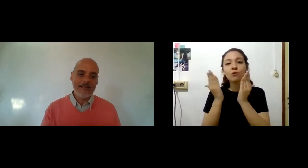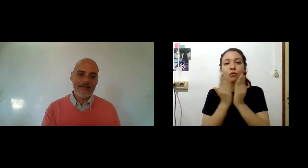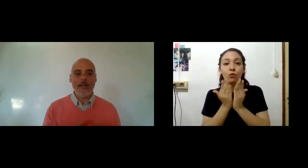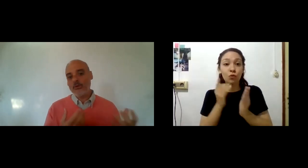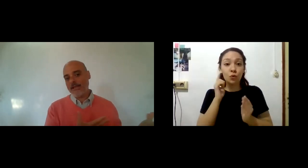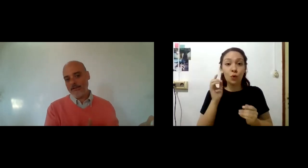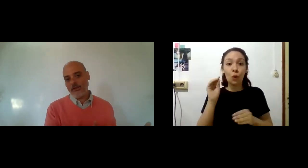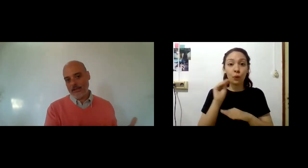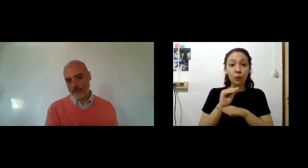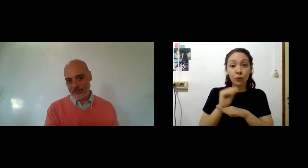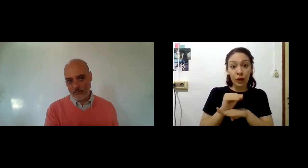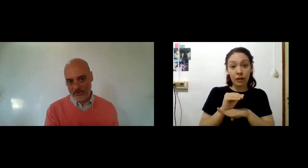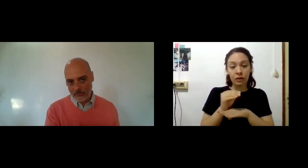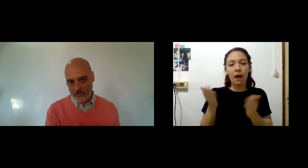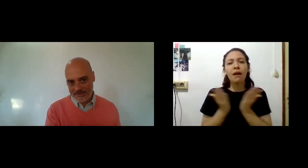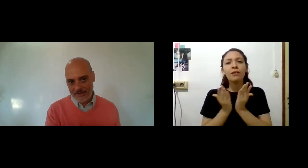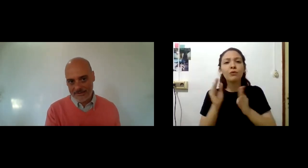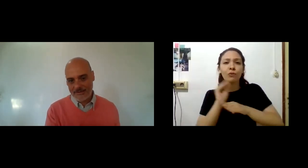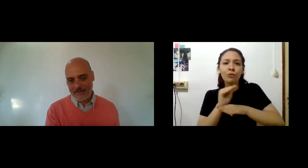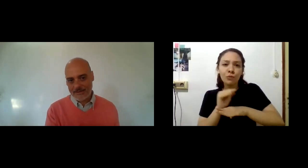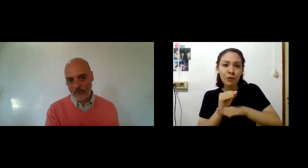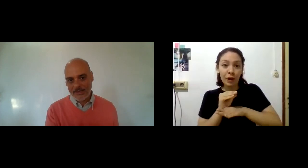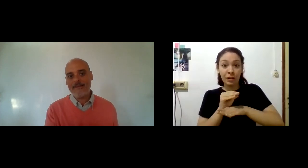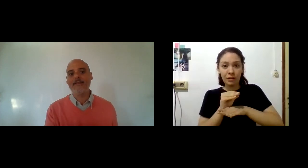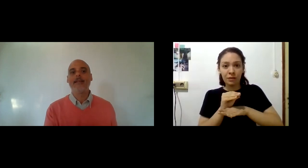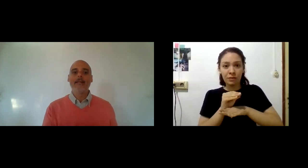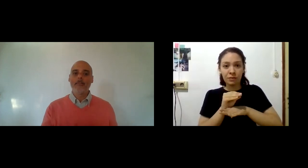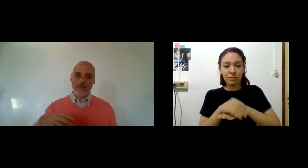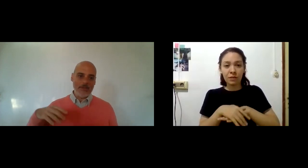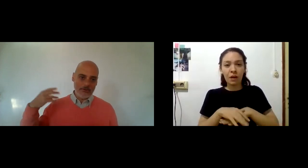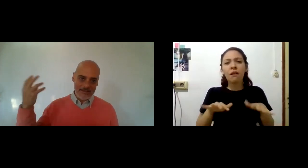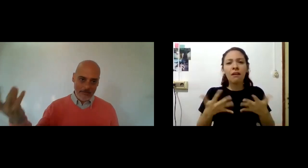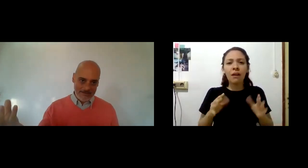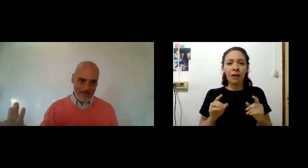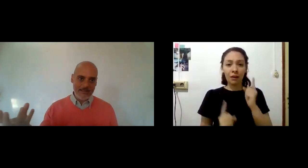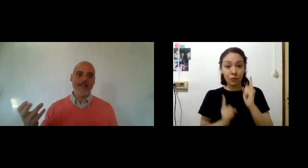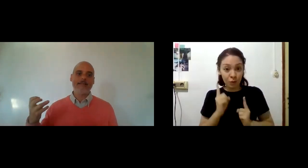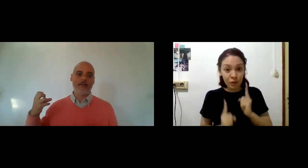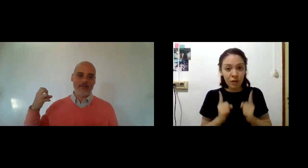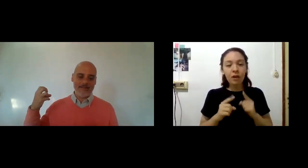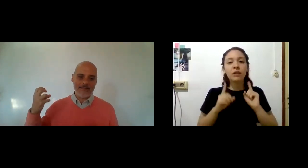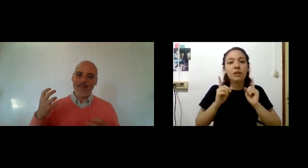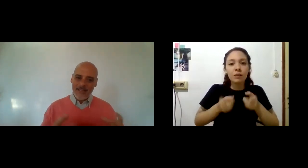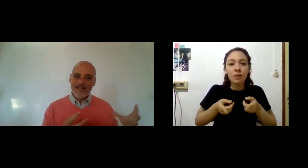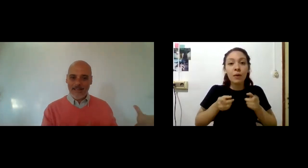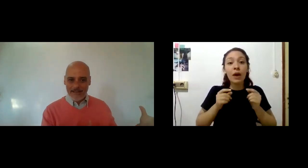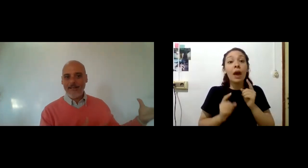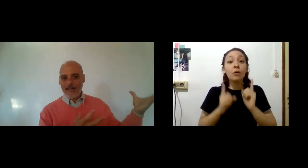universidades, tiene una mucha tradición en universidades estadounidenses, pero también en universidades brasileras, en